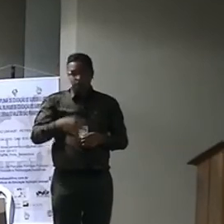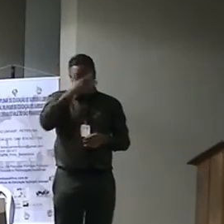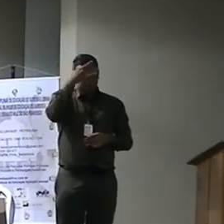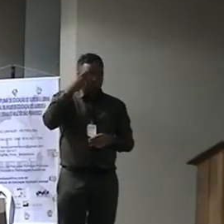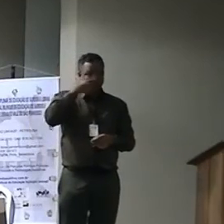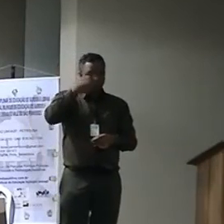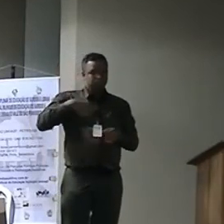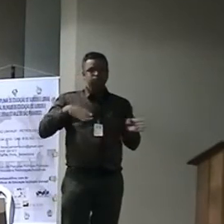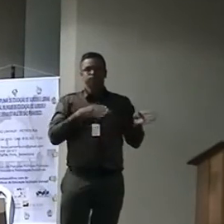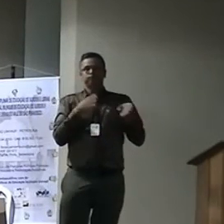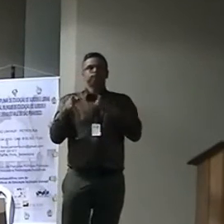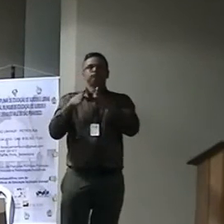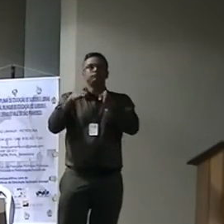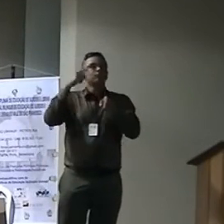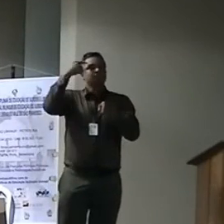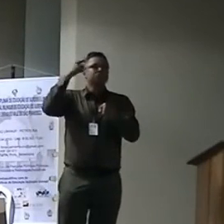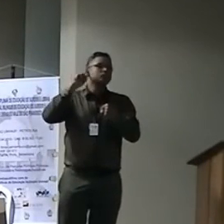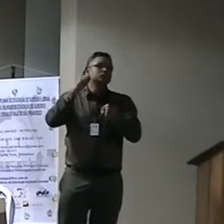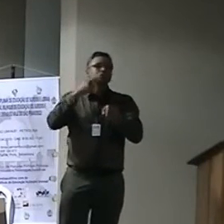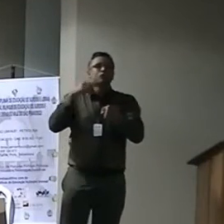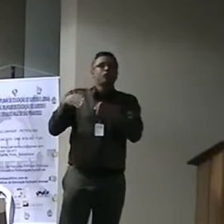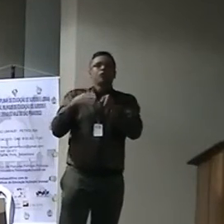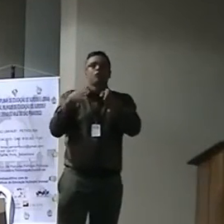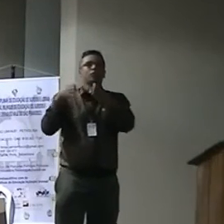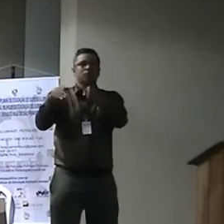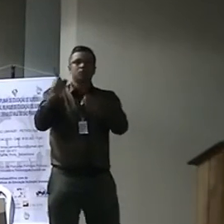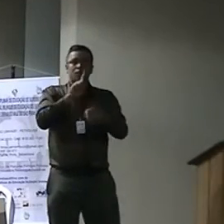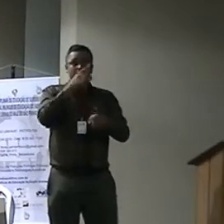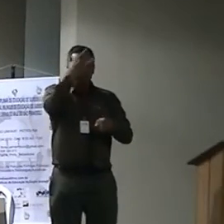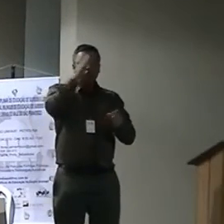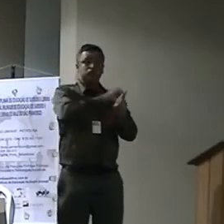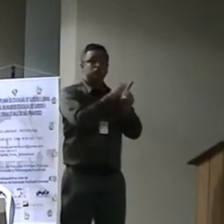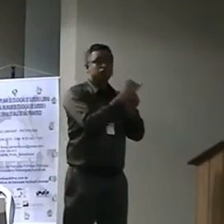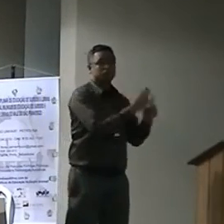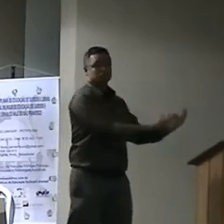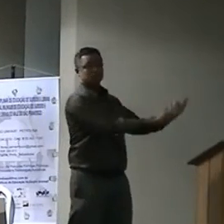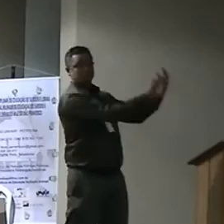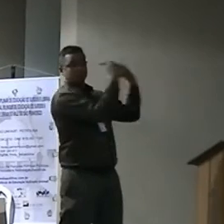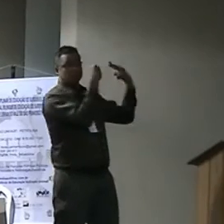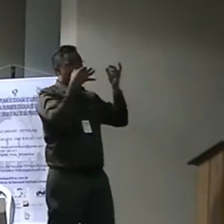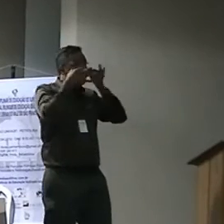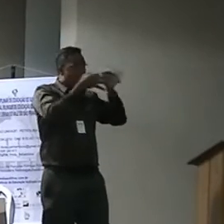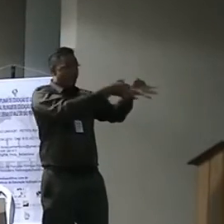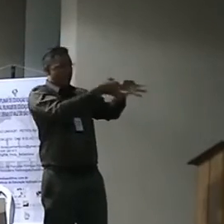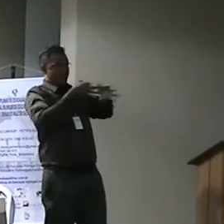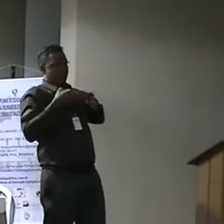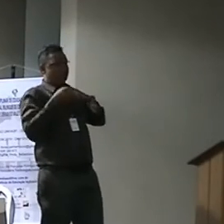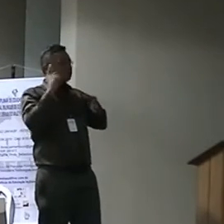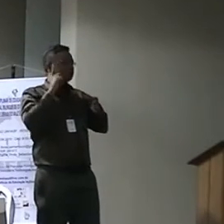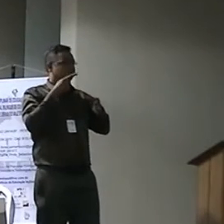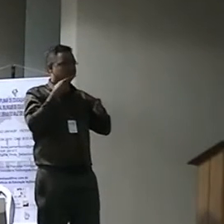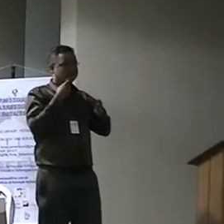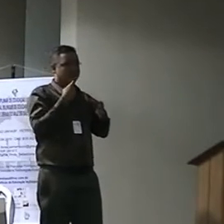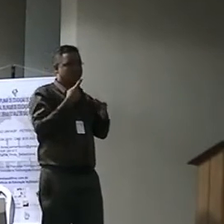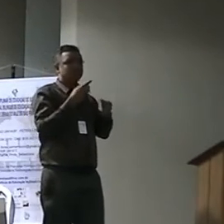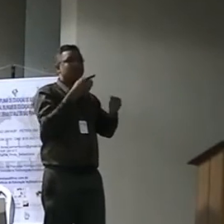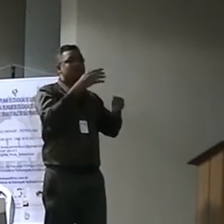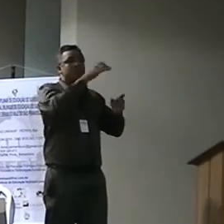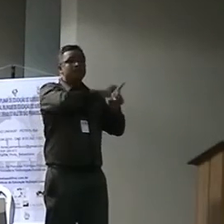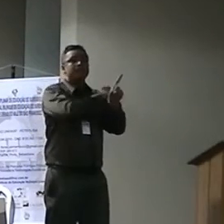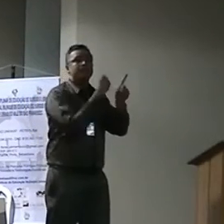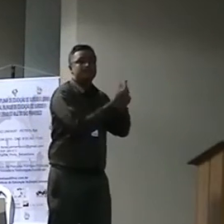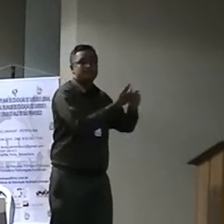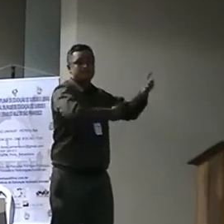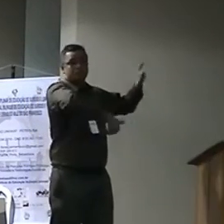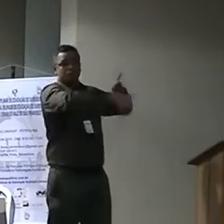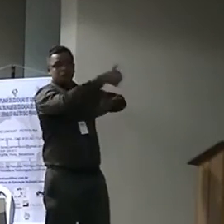do olhar da sociedade sobre a surdez. É Vygotsky, né? Então, o olhar da sociedade é quem vai mudar, é quem vai fazer